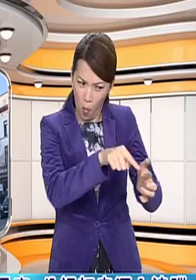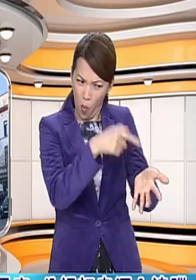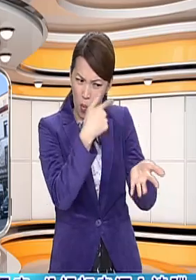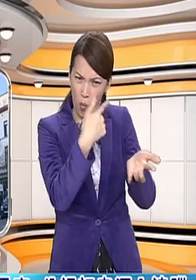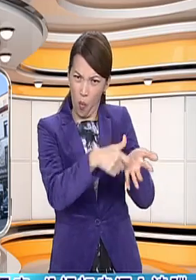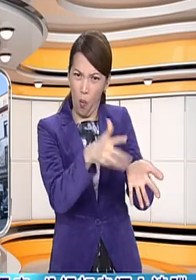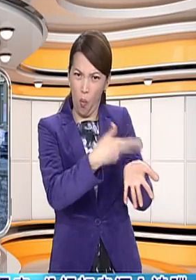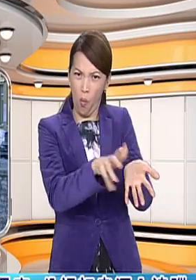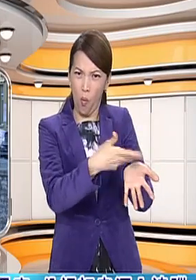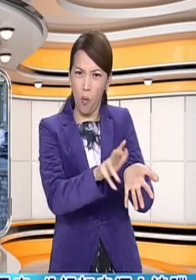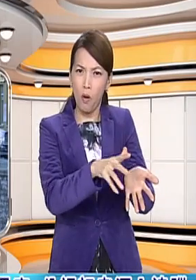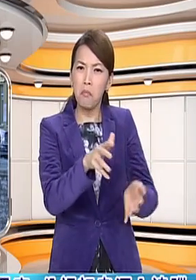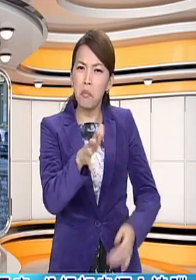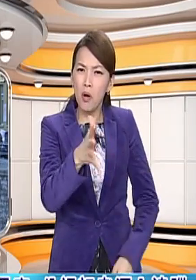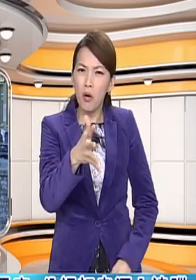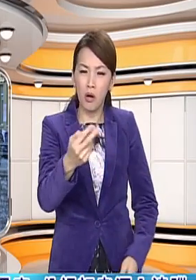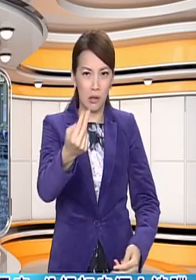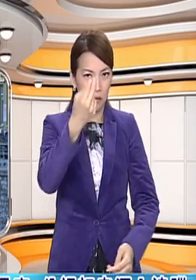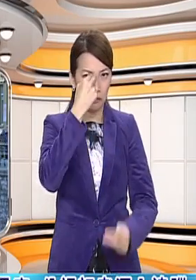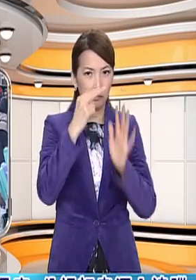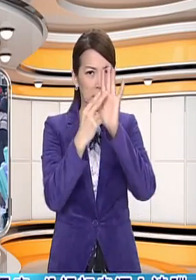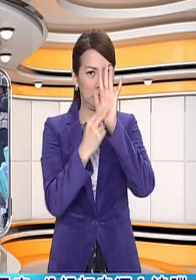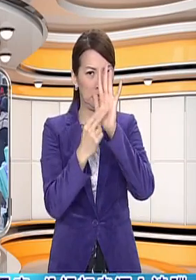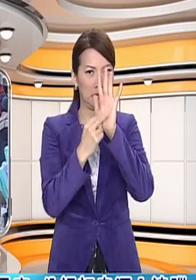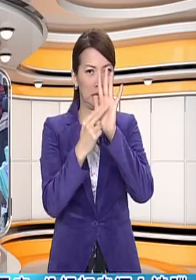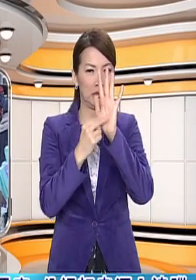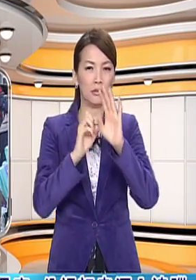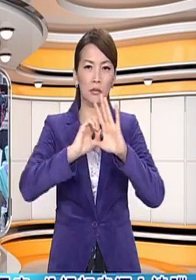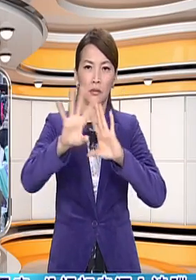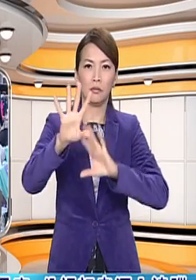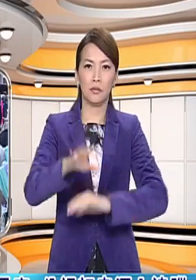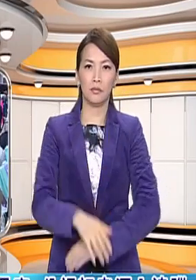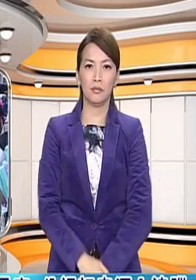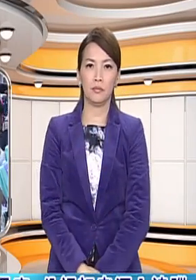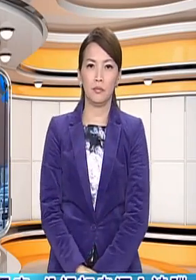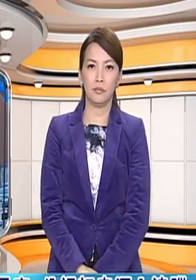的小镇，怎么会成为恐怖分子的温床。